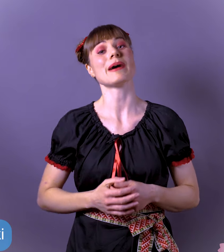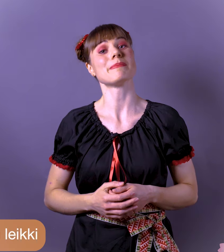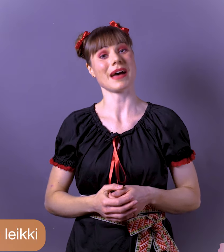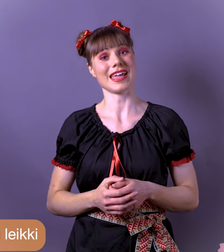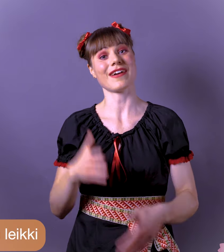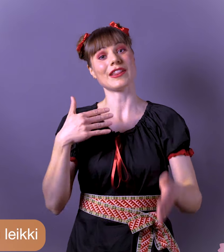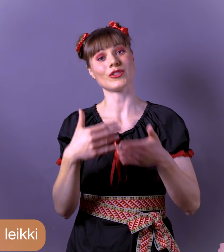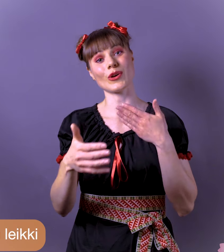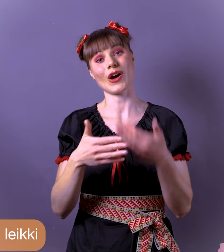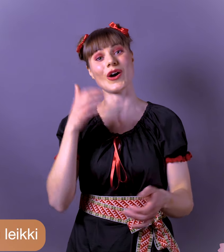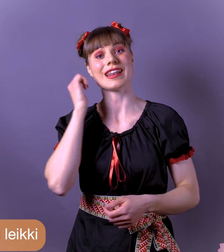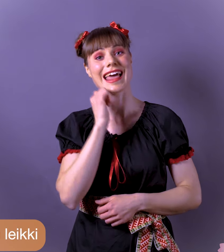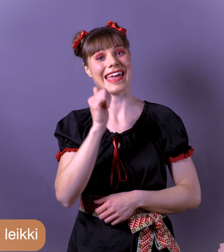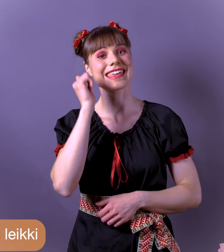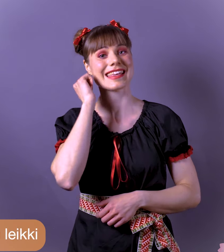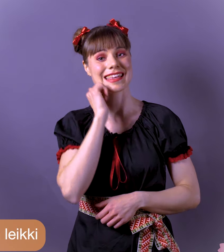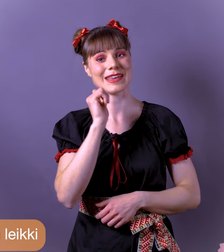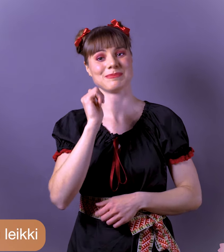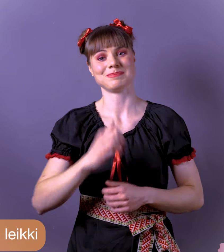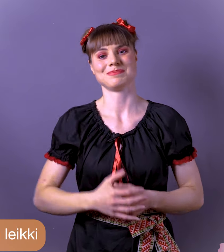mun päivän työ on leikki.